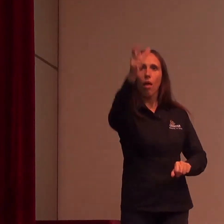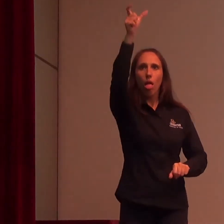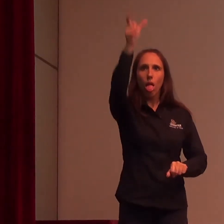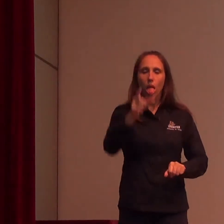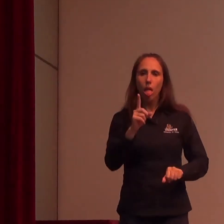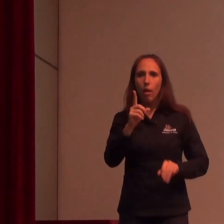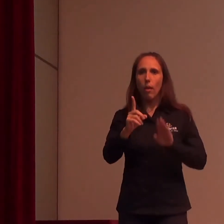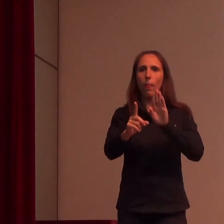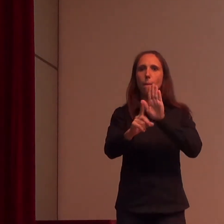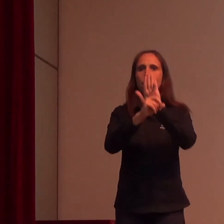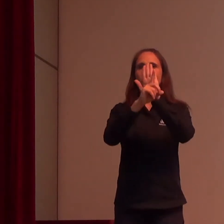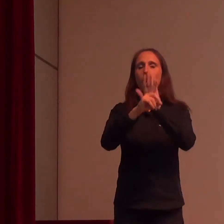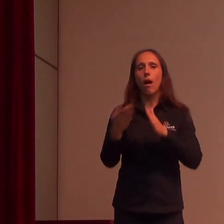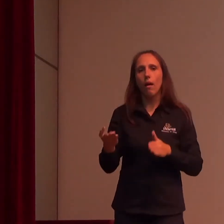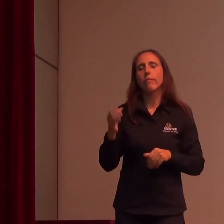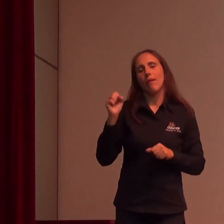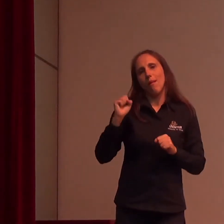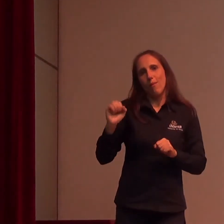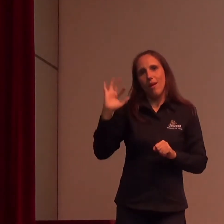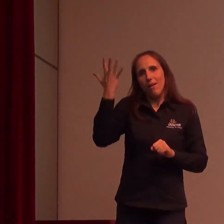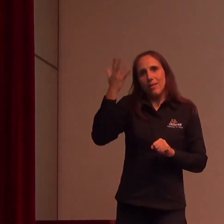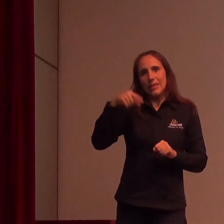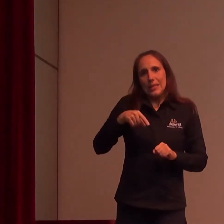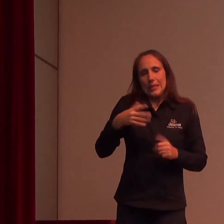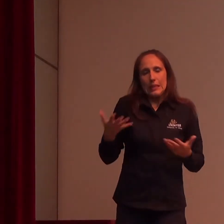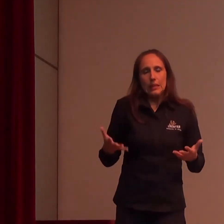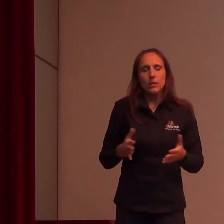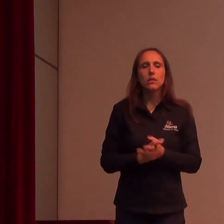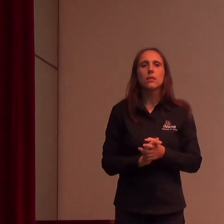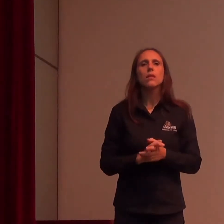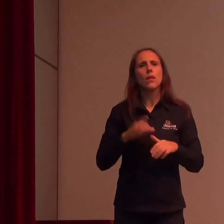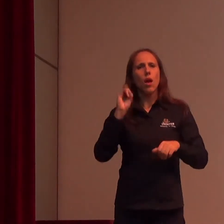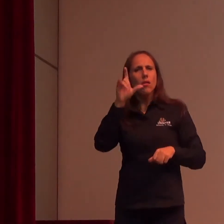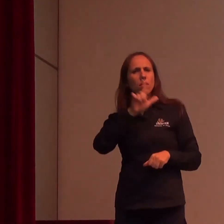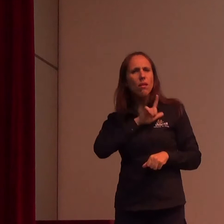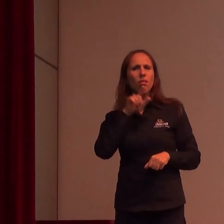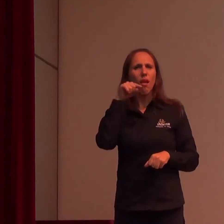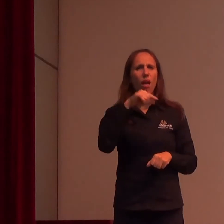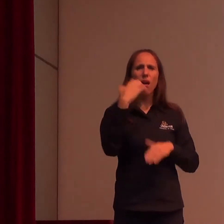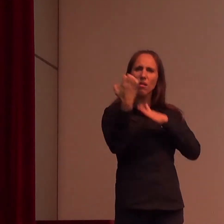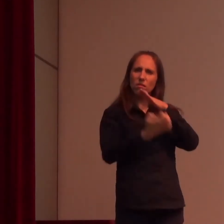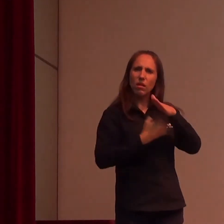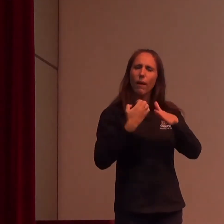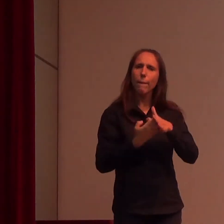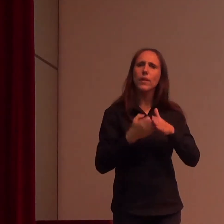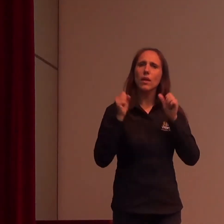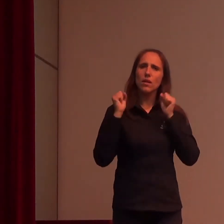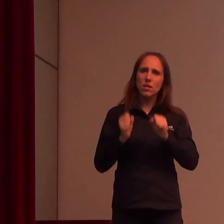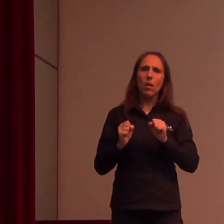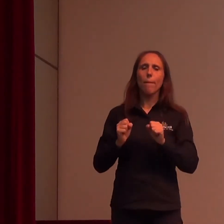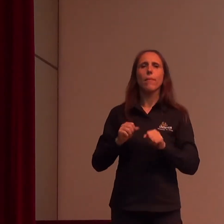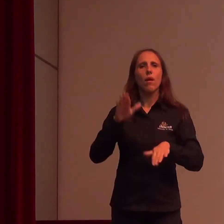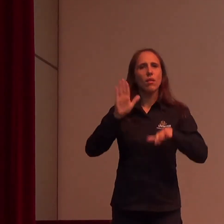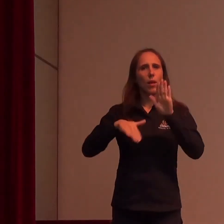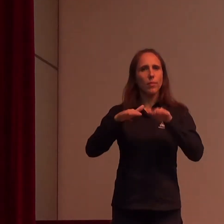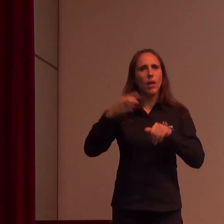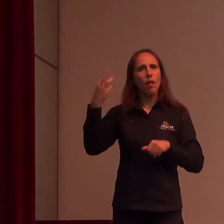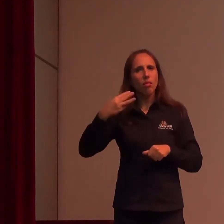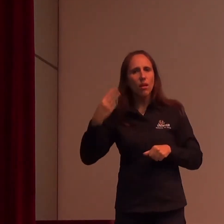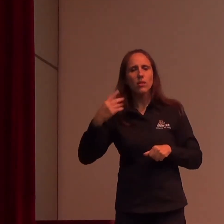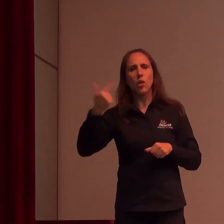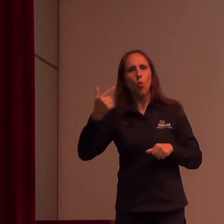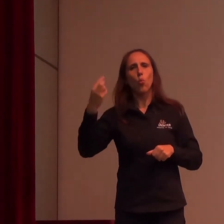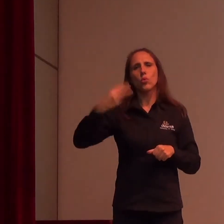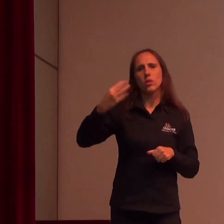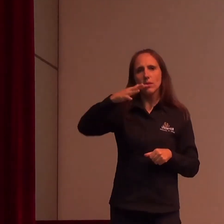essa base de atuação na ponta, por que não fazer essa empresa 2.5, né? Meio segundo setor, terceiro setor,